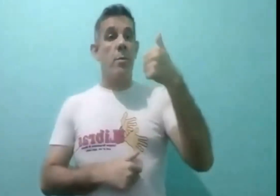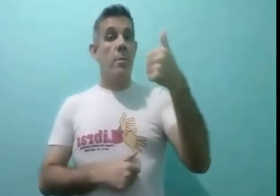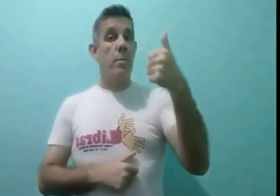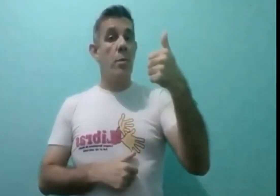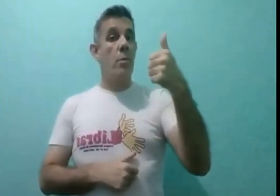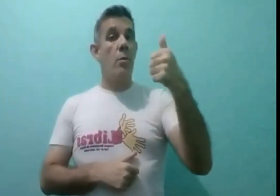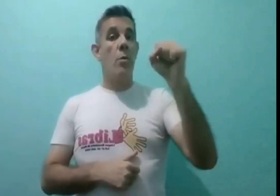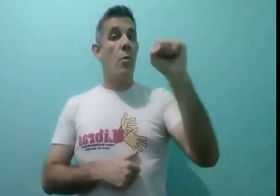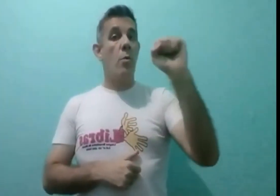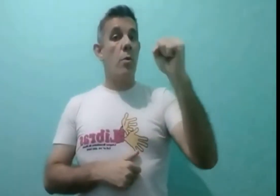de